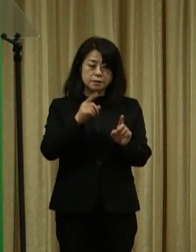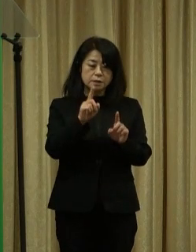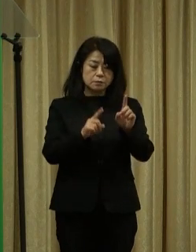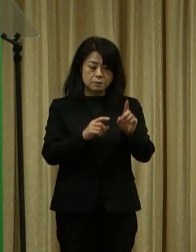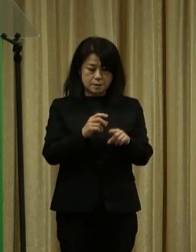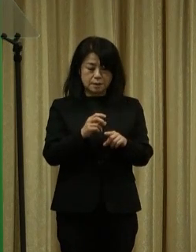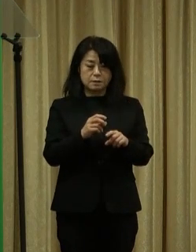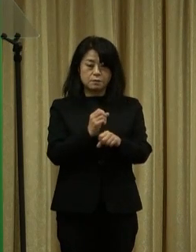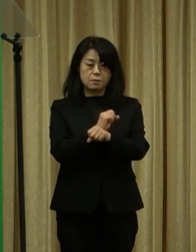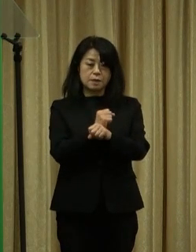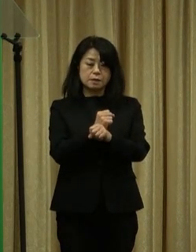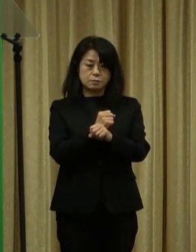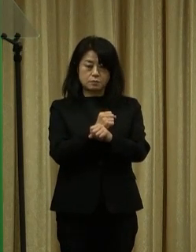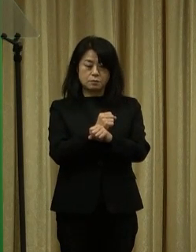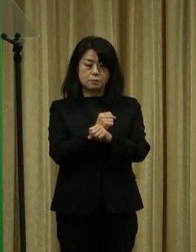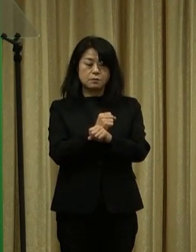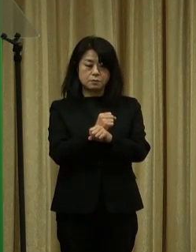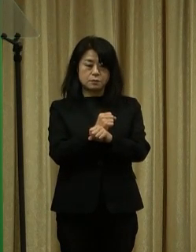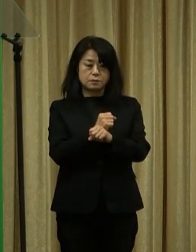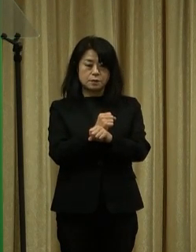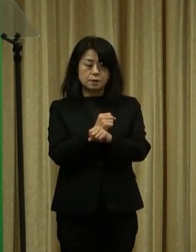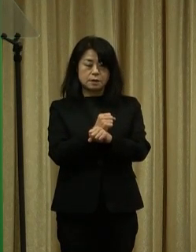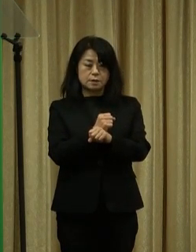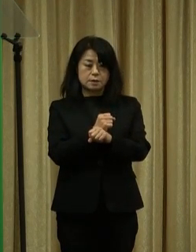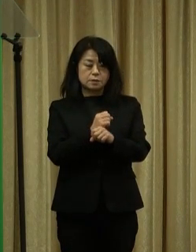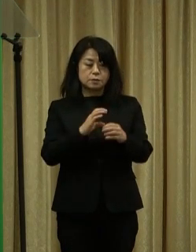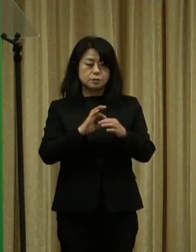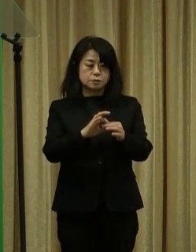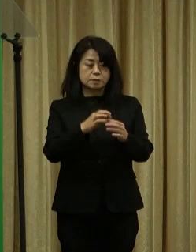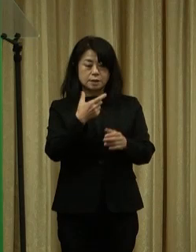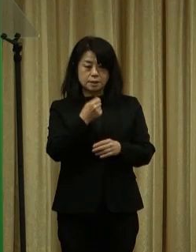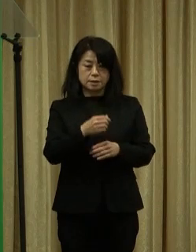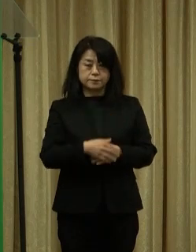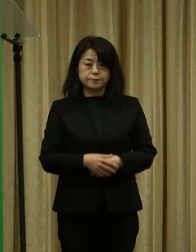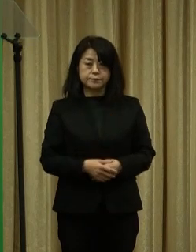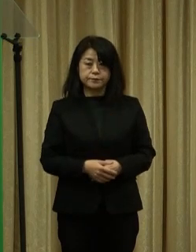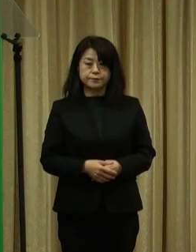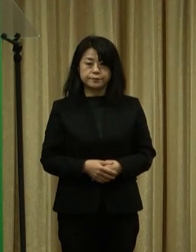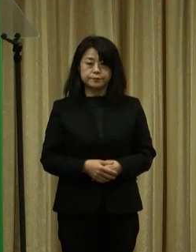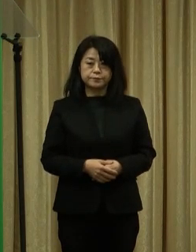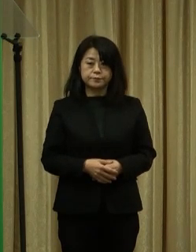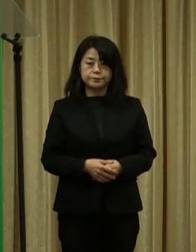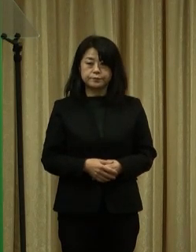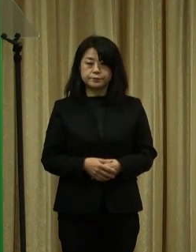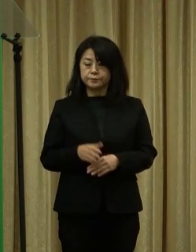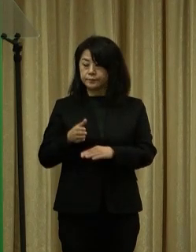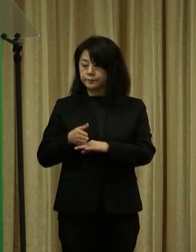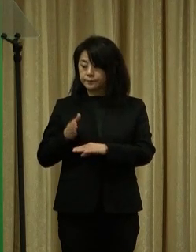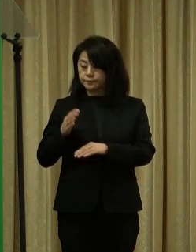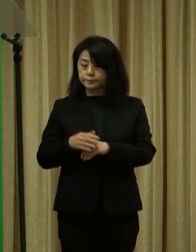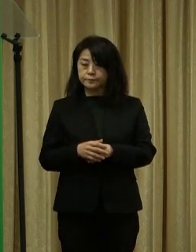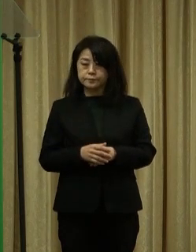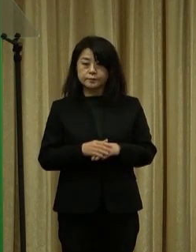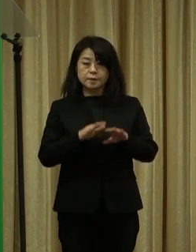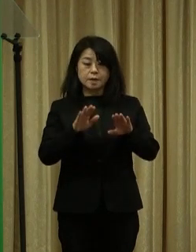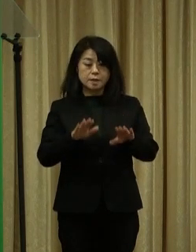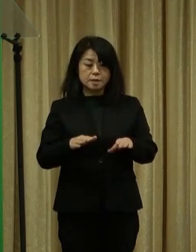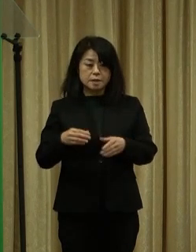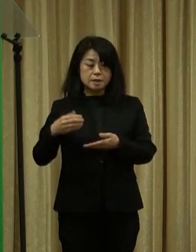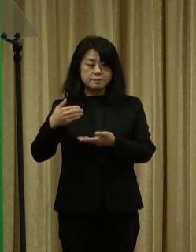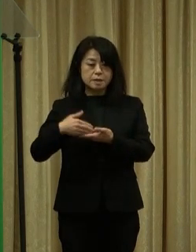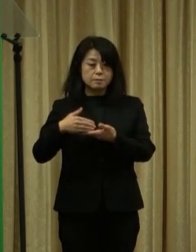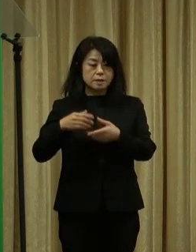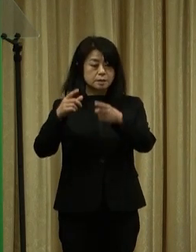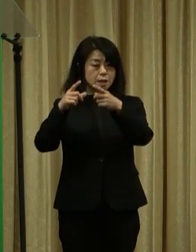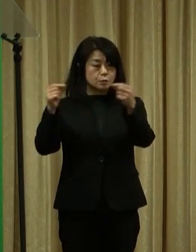検討して、引き続き検討しております。 ありがとうございます。今おっしゃった国のという